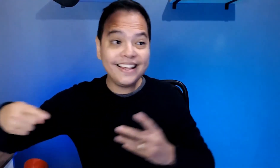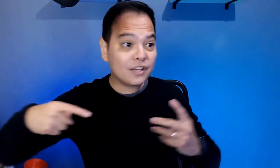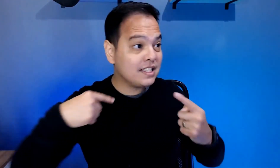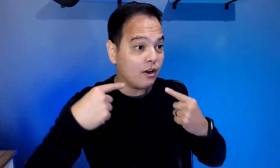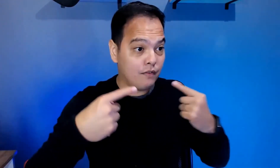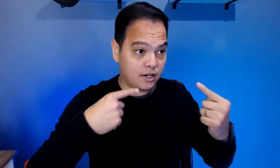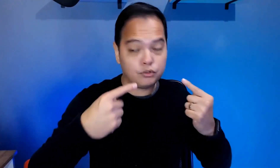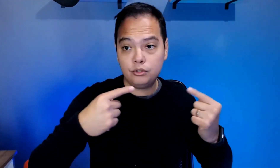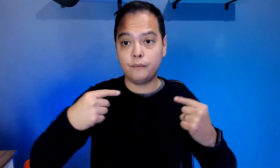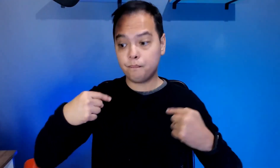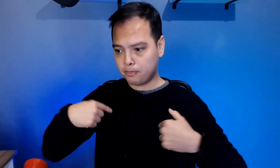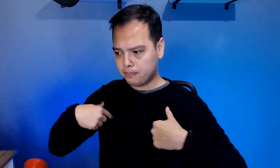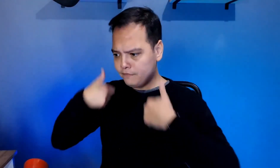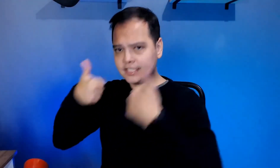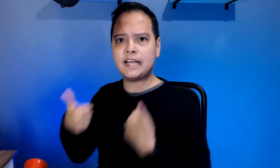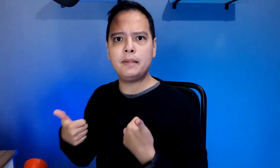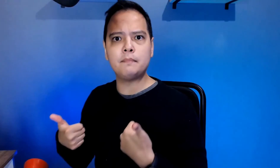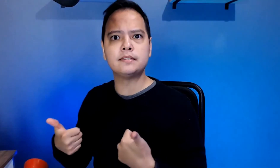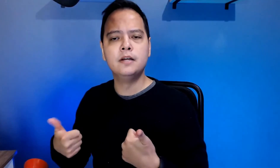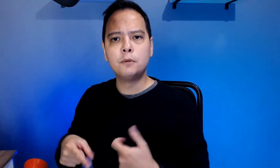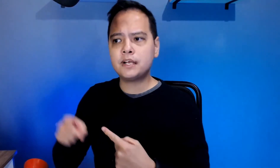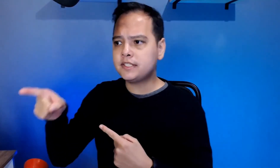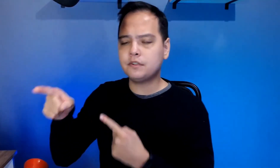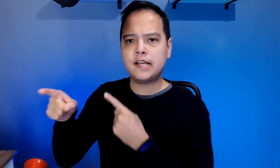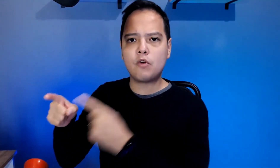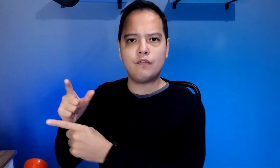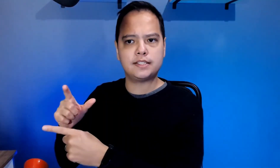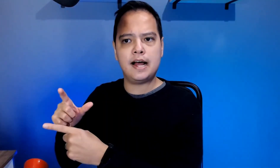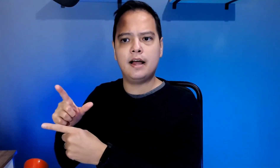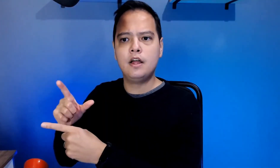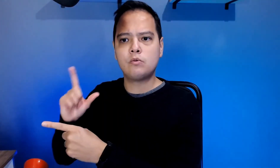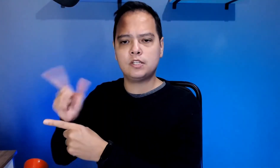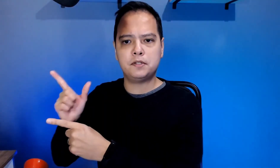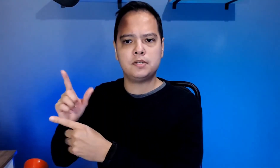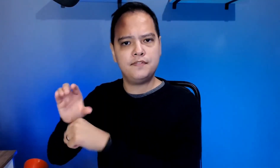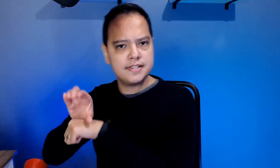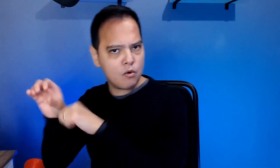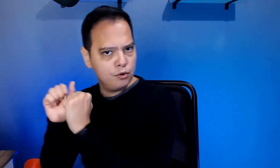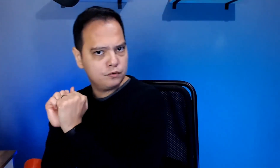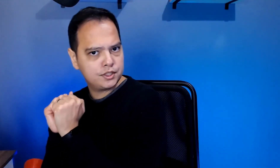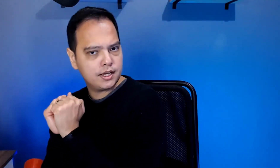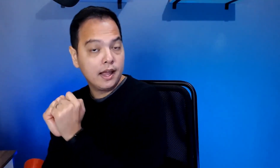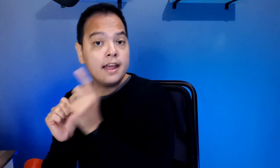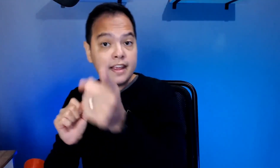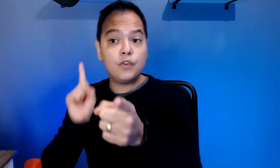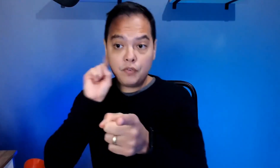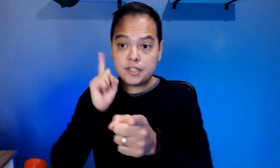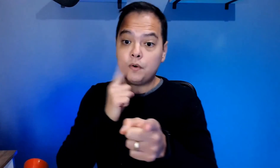vai conversar com o surdo e você sabe Libras, porque você consegue conversar com as pessoas que fizeram curso com você. E às vezes você consegue até